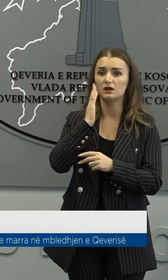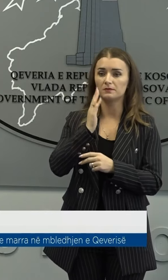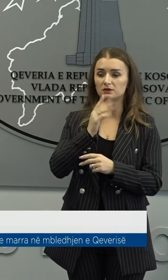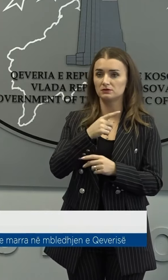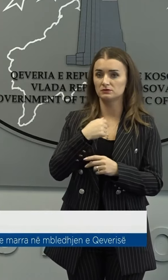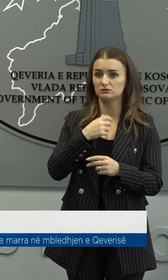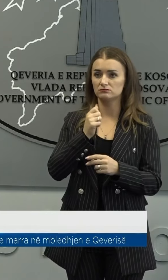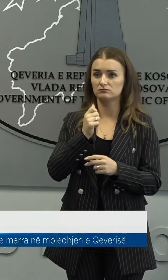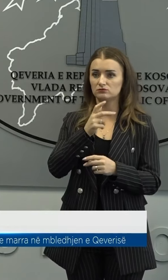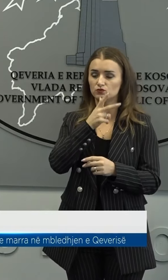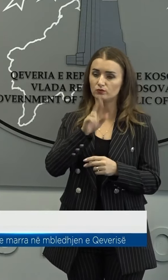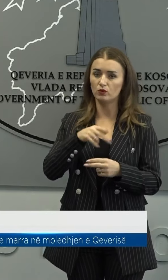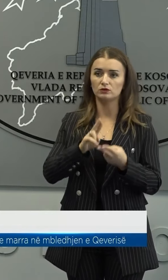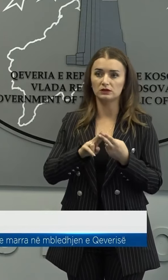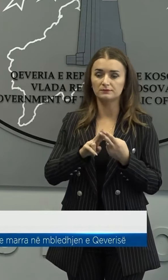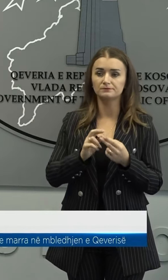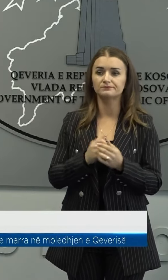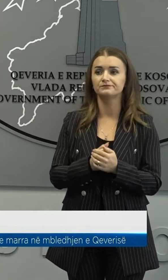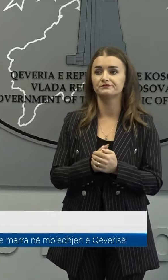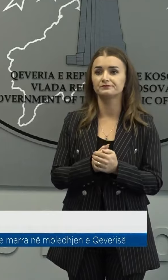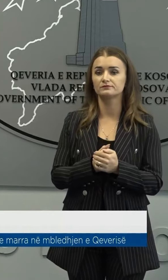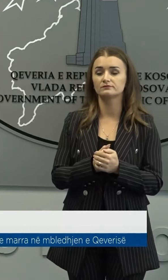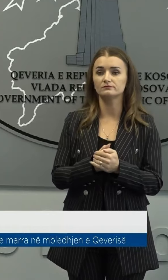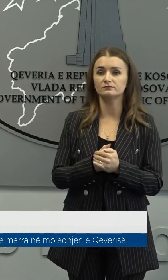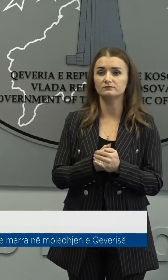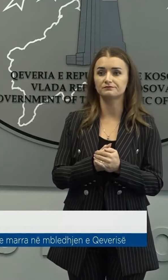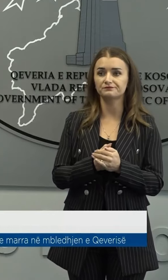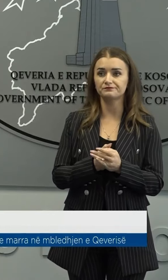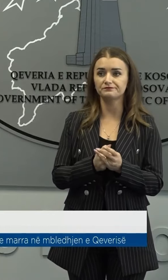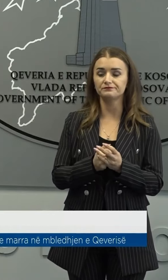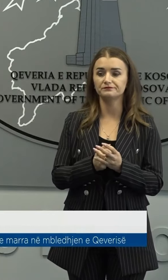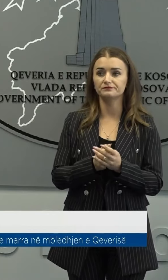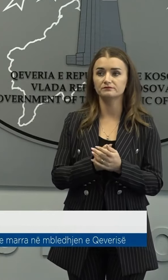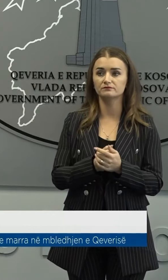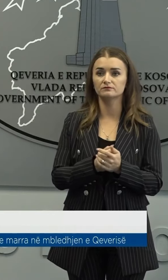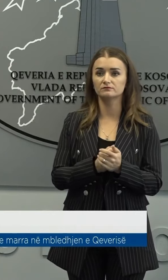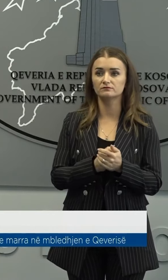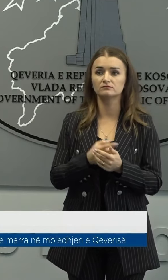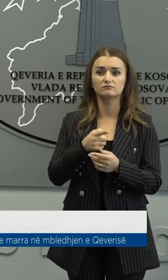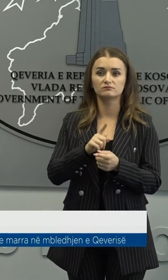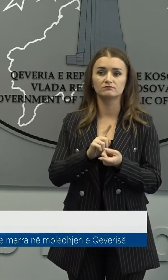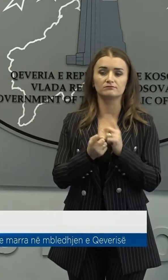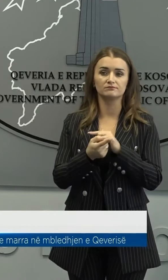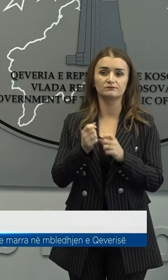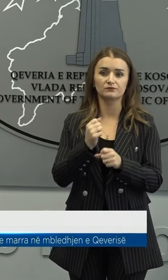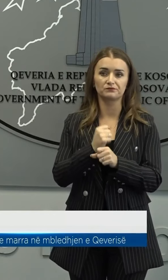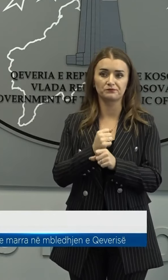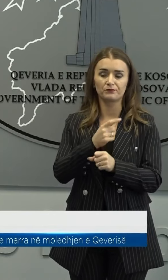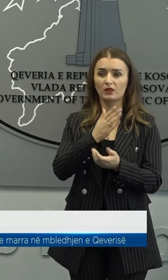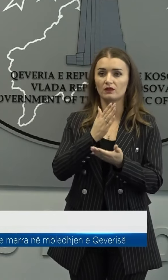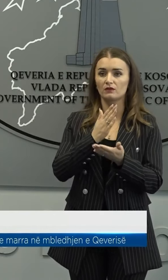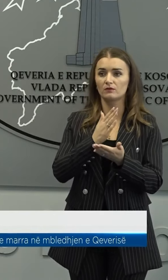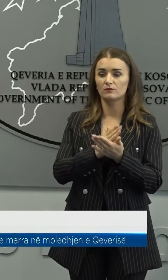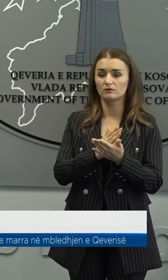dhe ju e dini që ajo është në vend të ish zyrtarit të lartë, që ka qenë shumë herë në Kosovë,